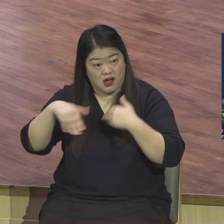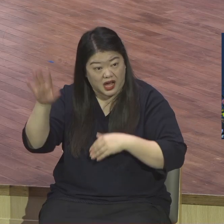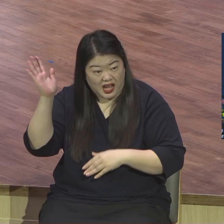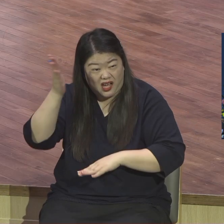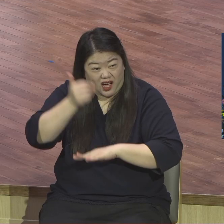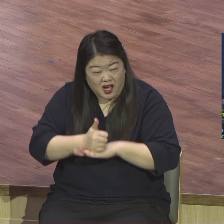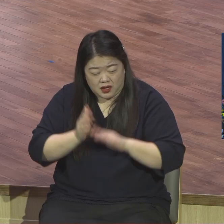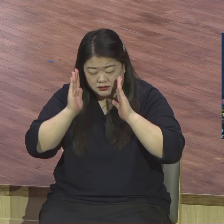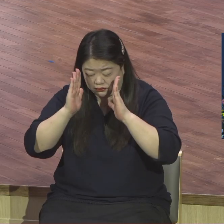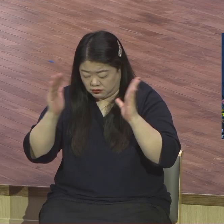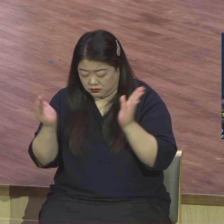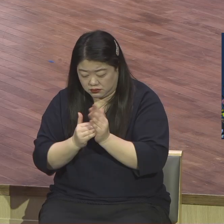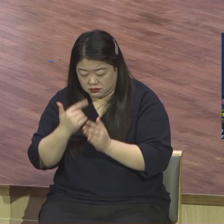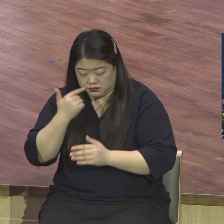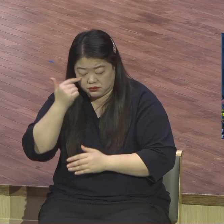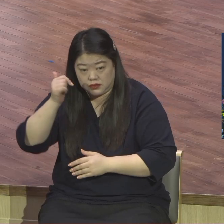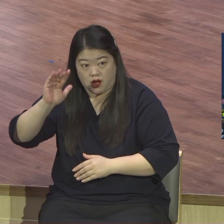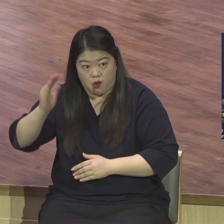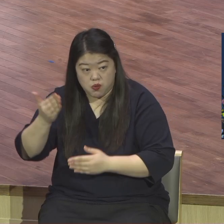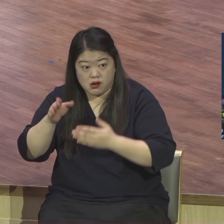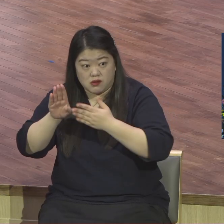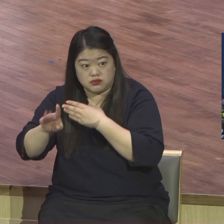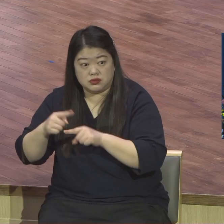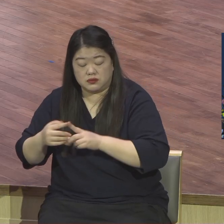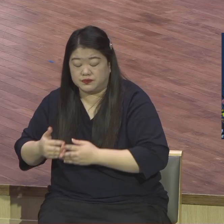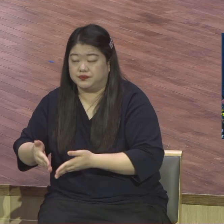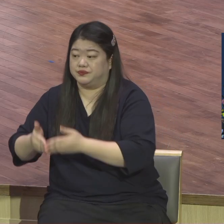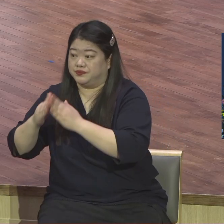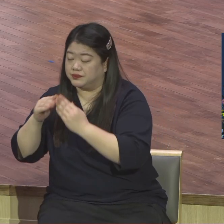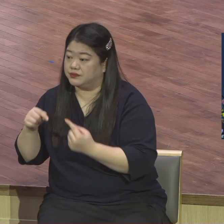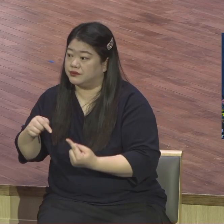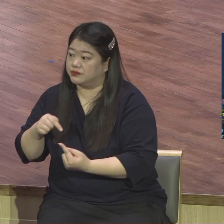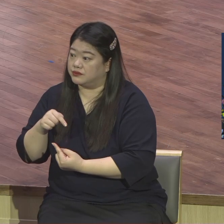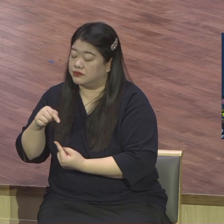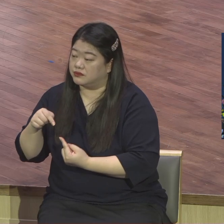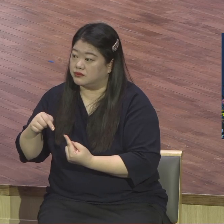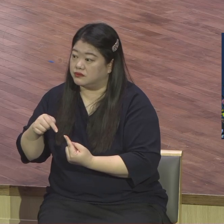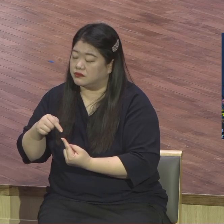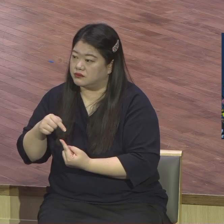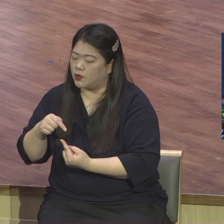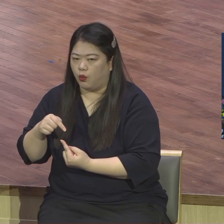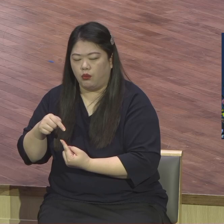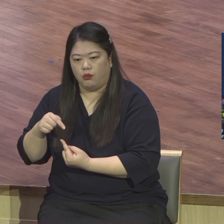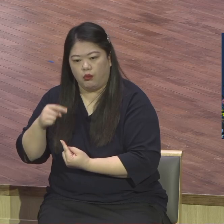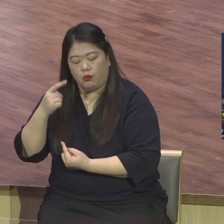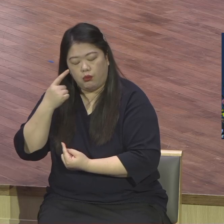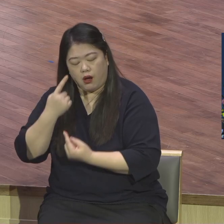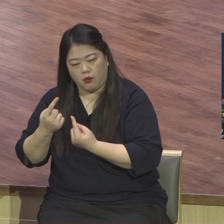그렇게 하는 것이 목회인 줄 알고 열심히 특심이었는데